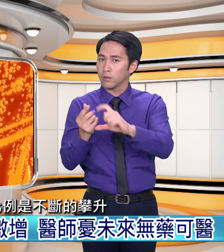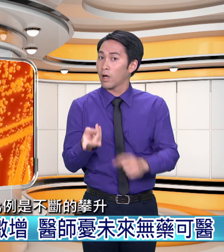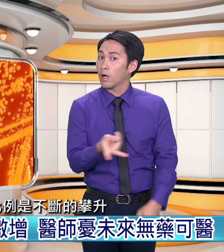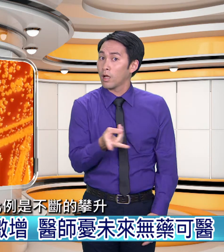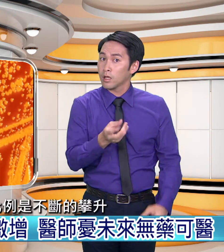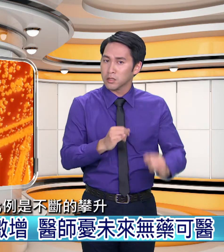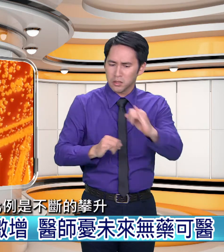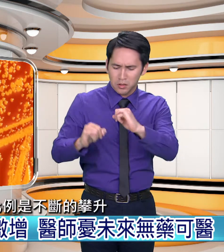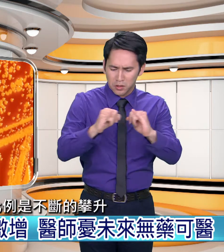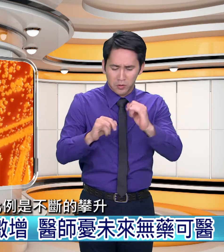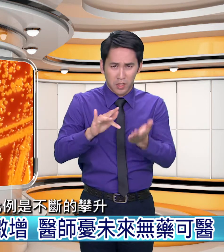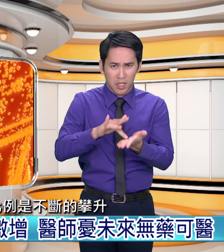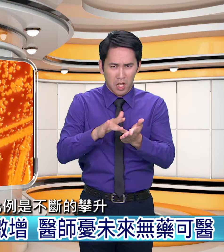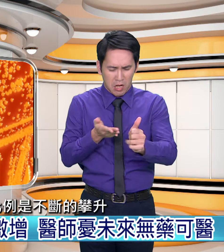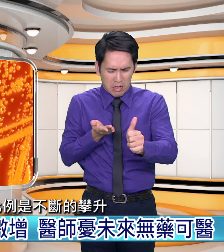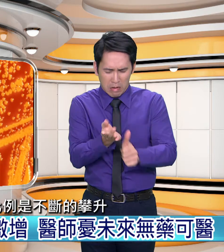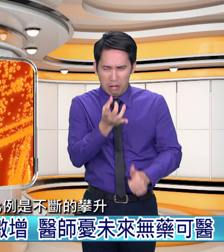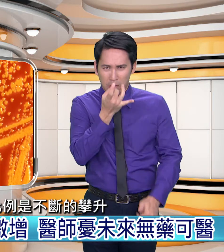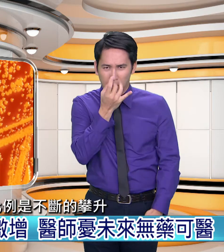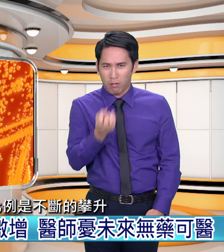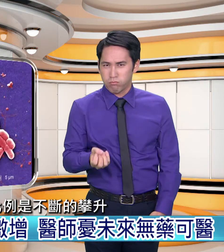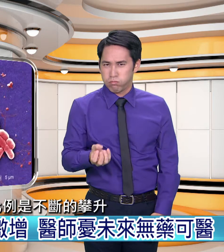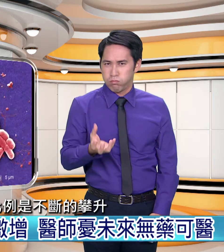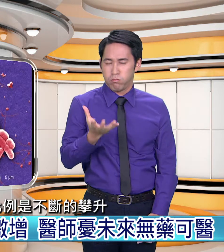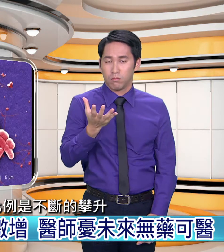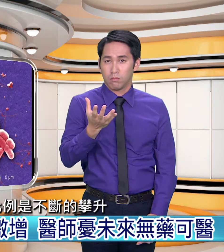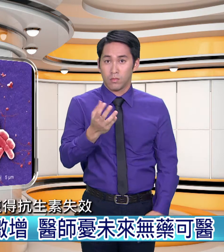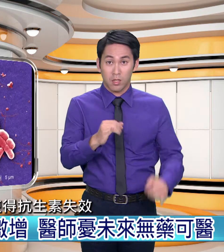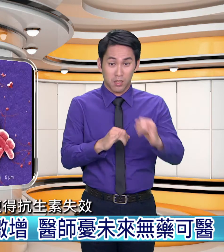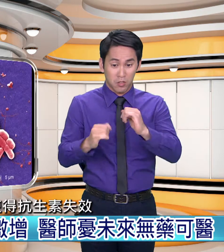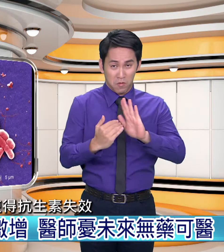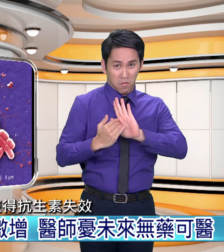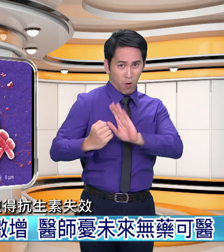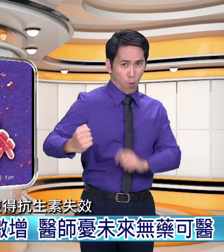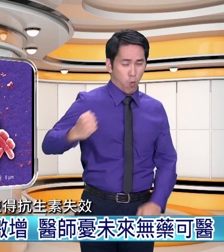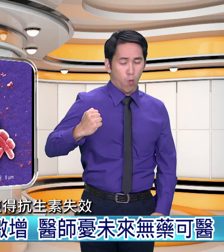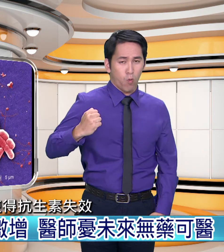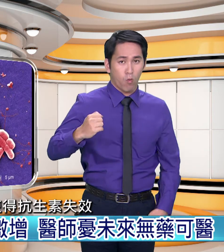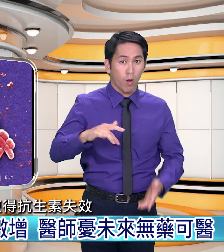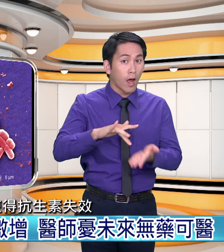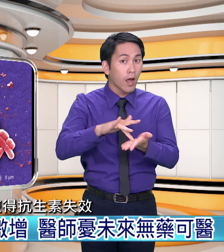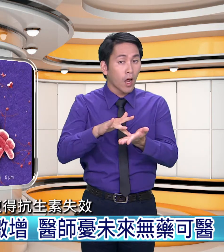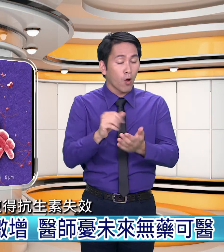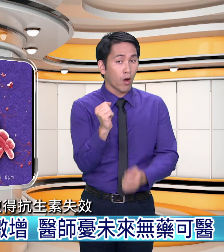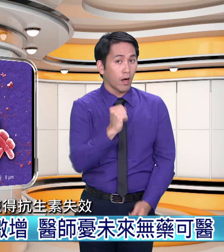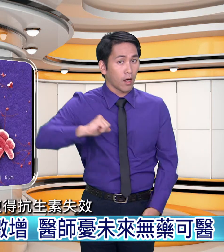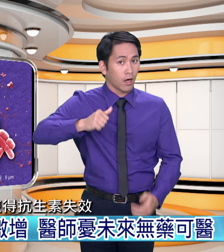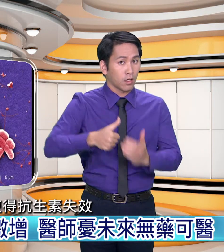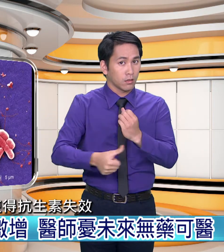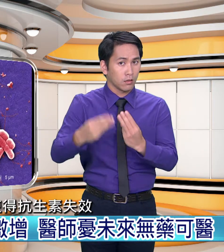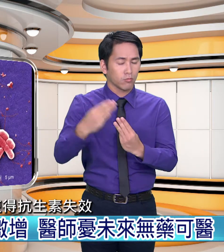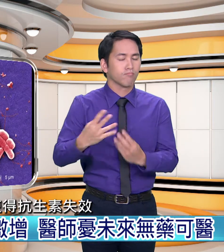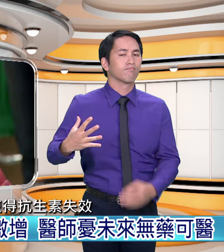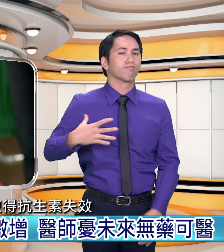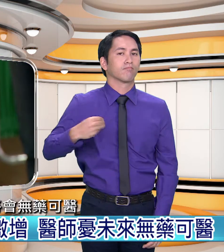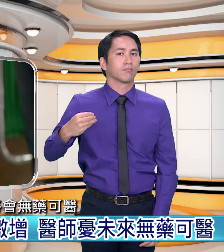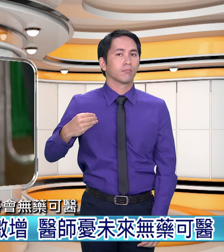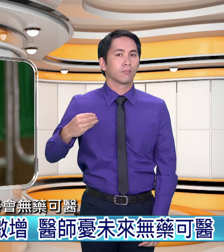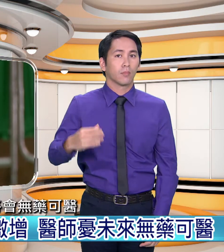细菌的比例是不断的攀升。抗药性细菌将使得抗生素失效，医生担心